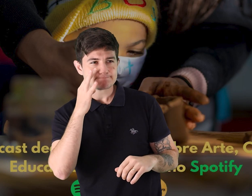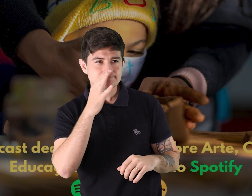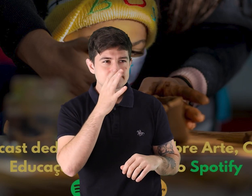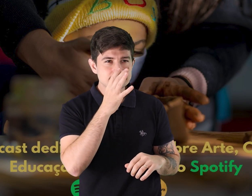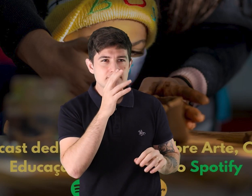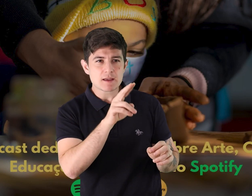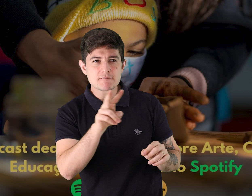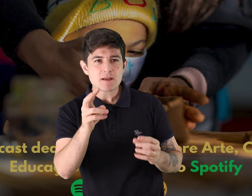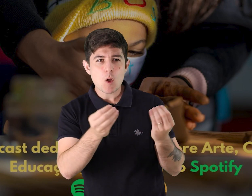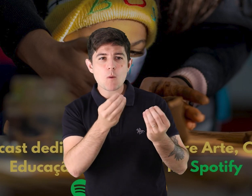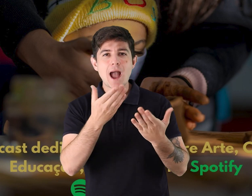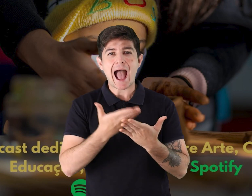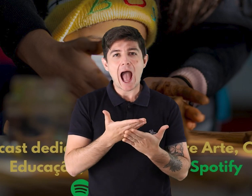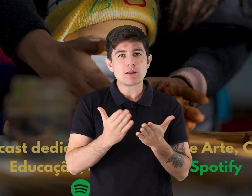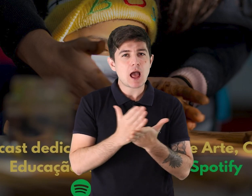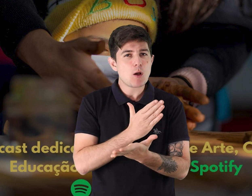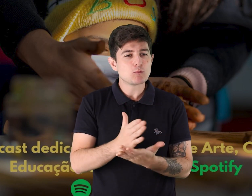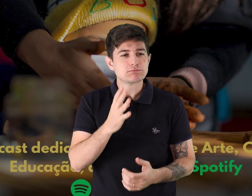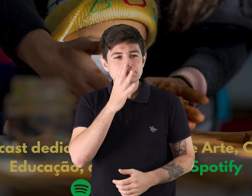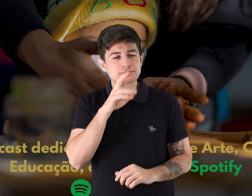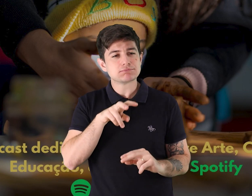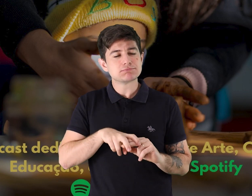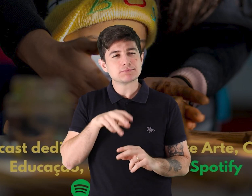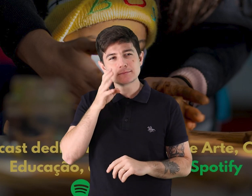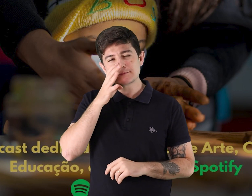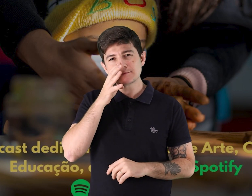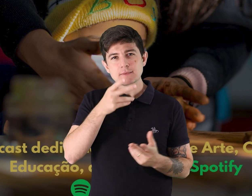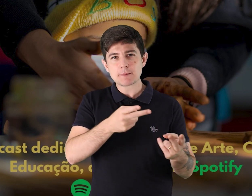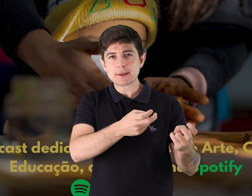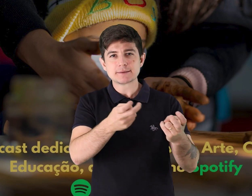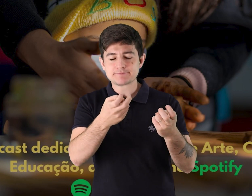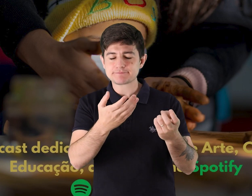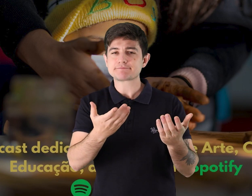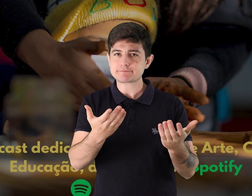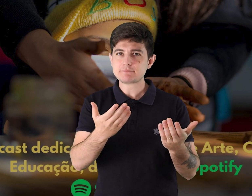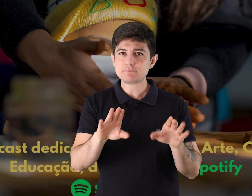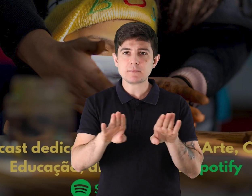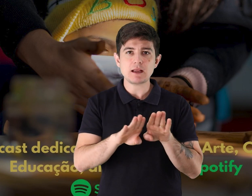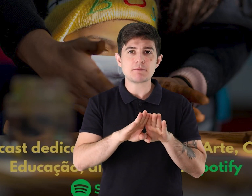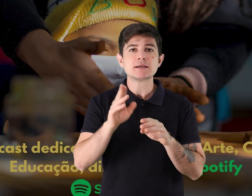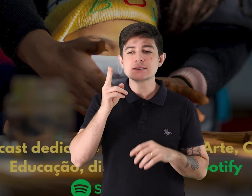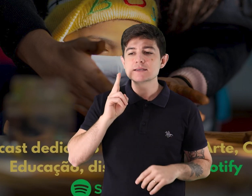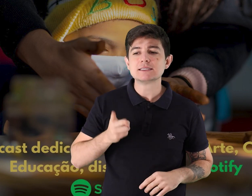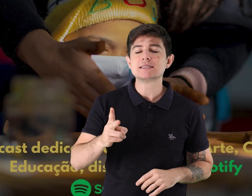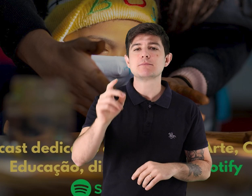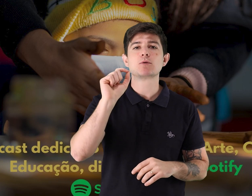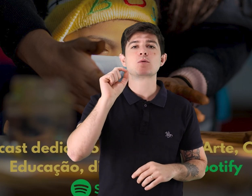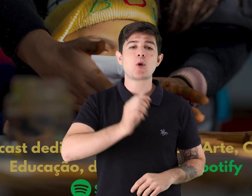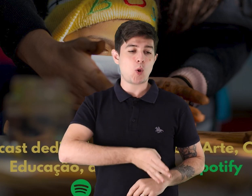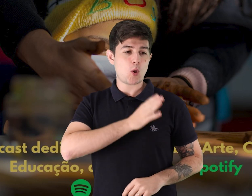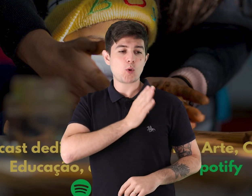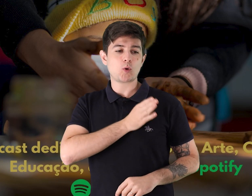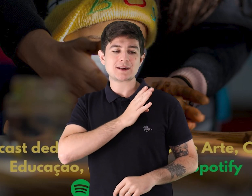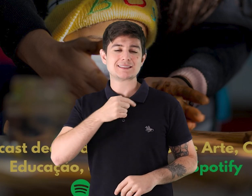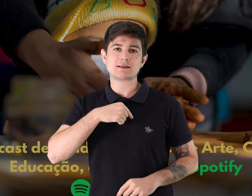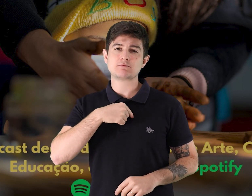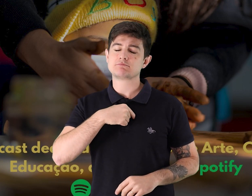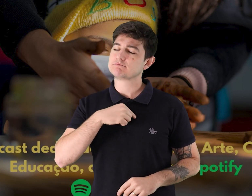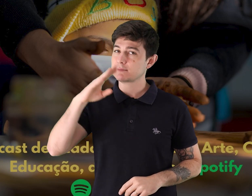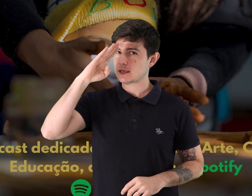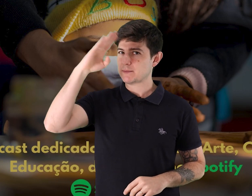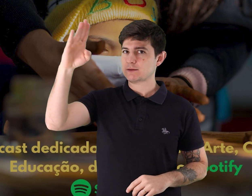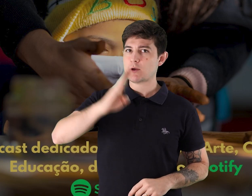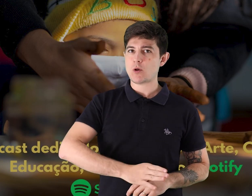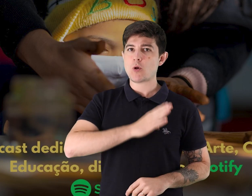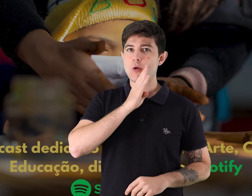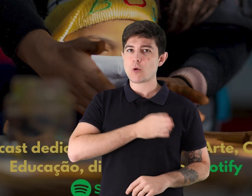coordenadoras, observar algumas aulas até, né? E sempre o coração acima